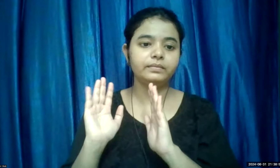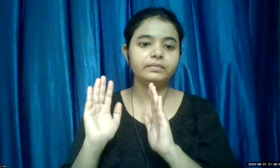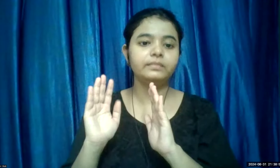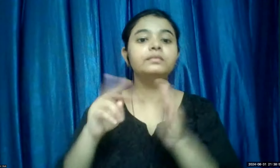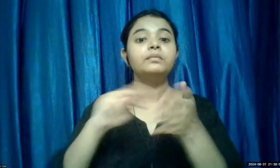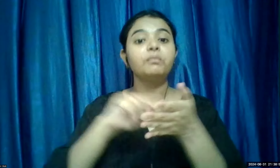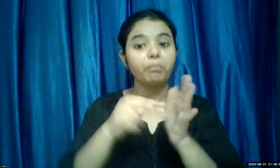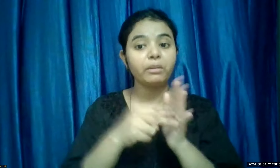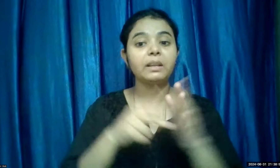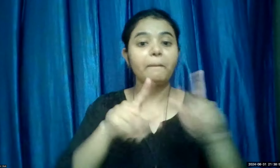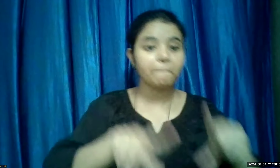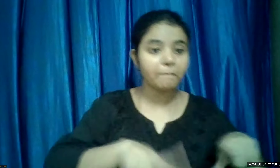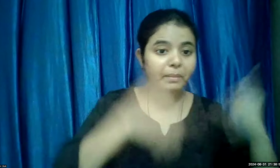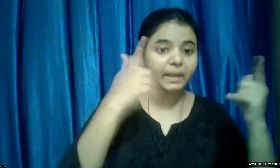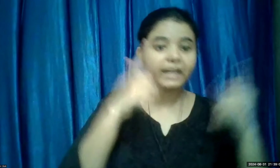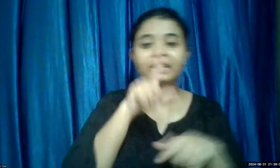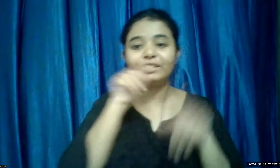हैं।